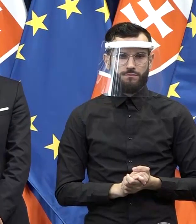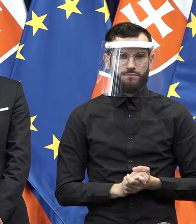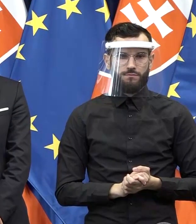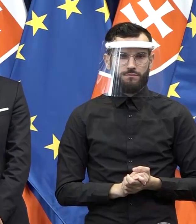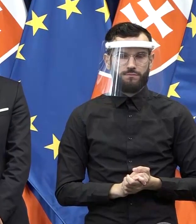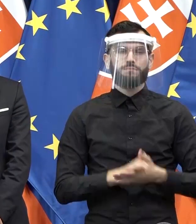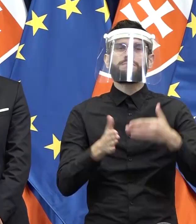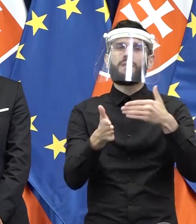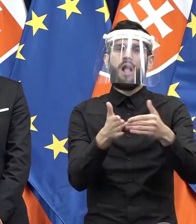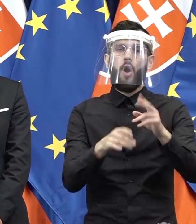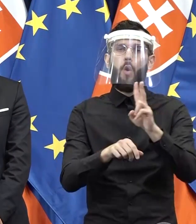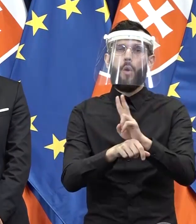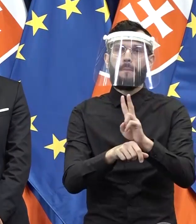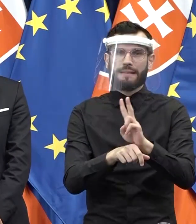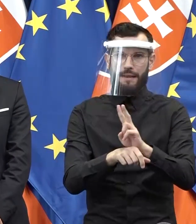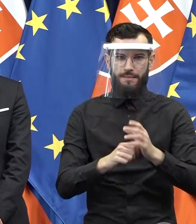Ďalšie opatrenie.